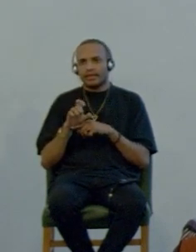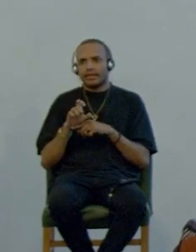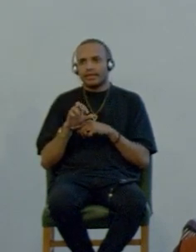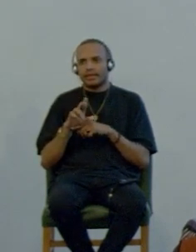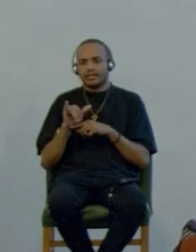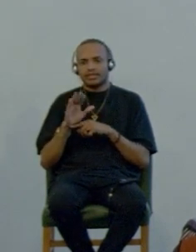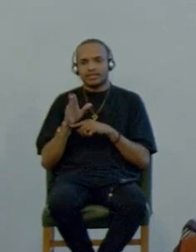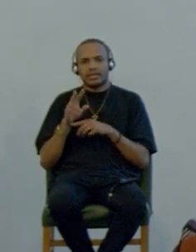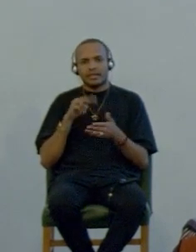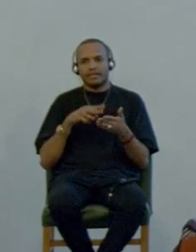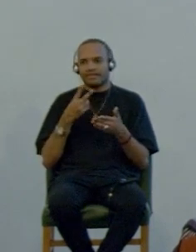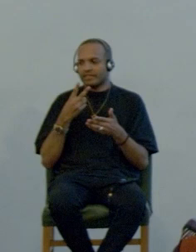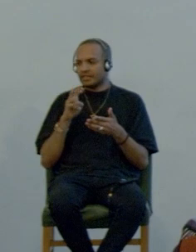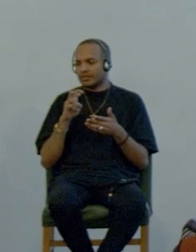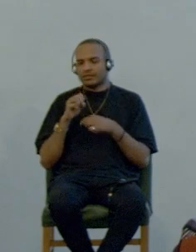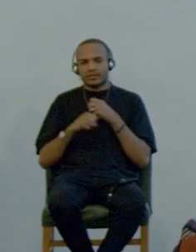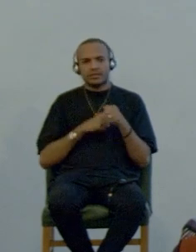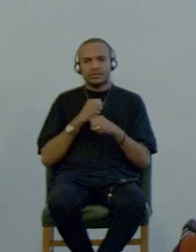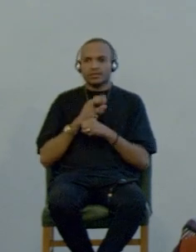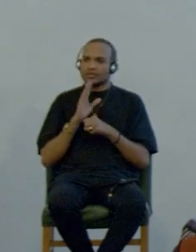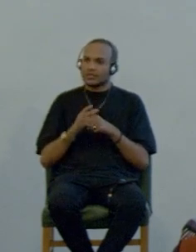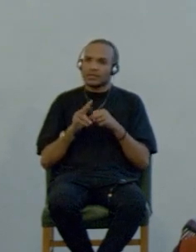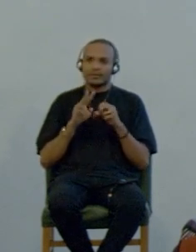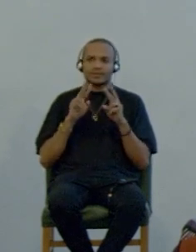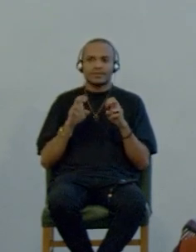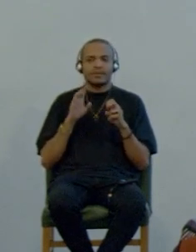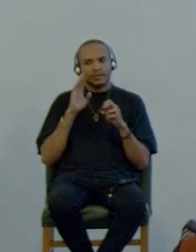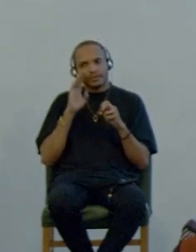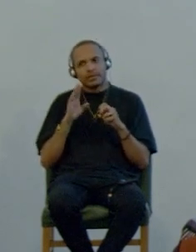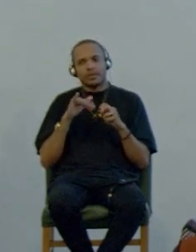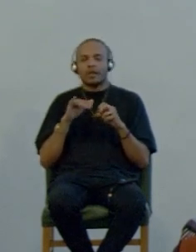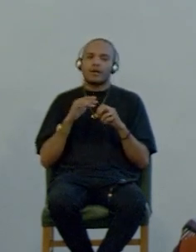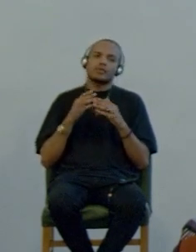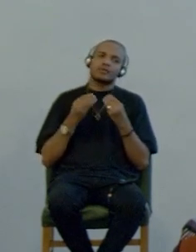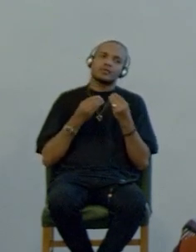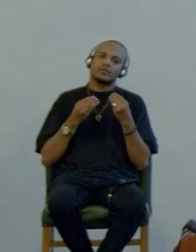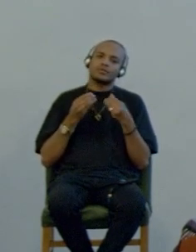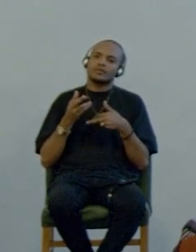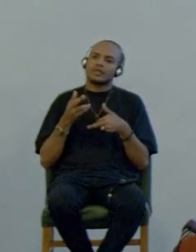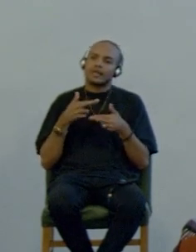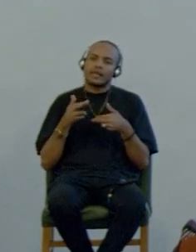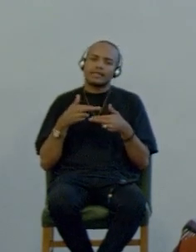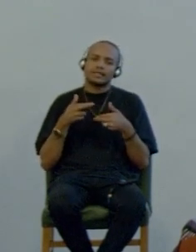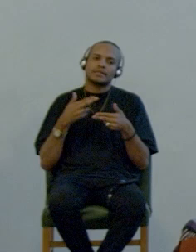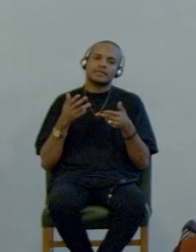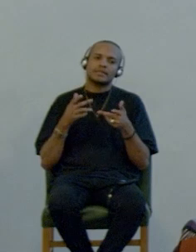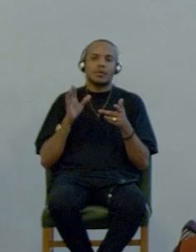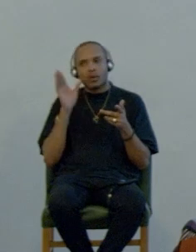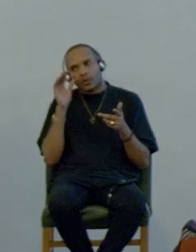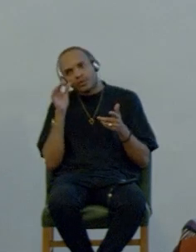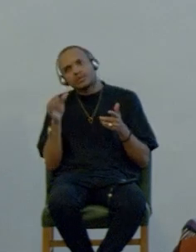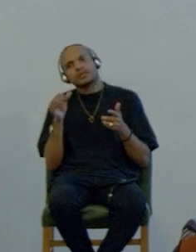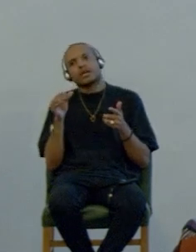d'un certain rapport à la curiosité et au voyage. Et